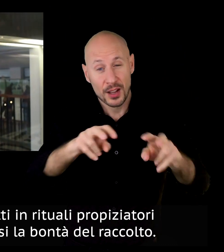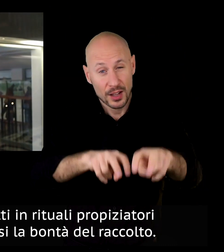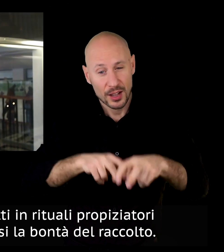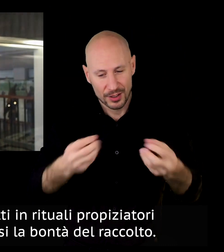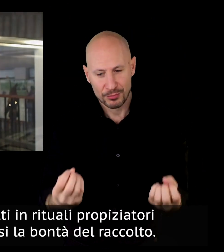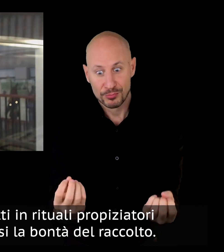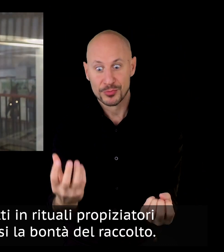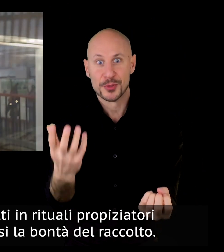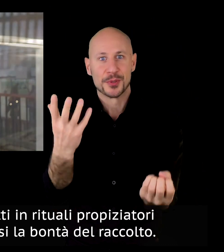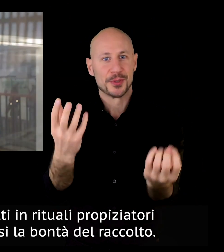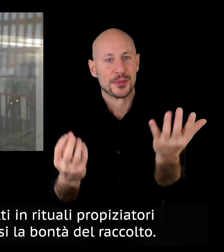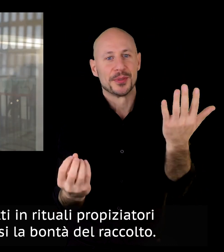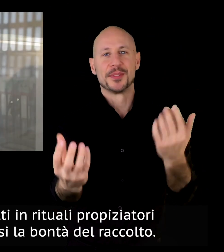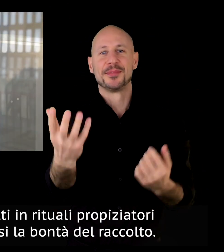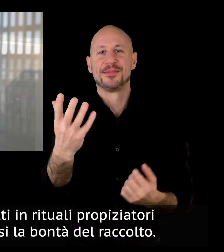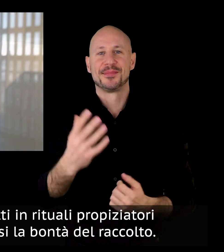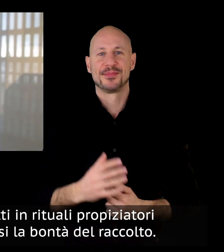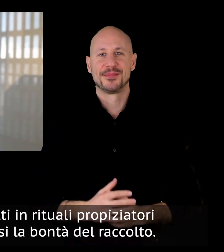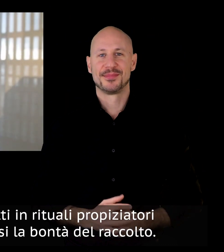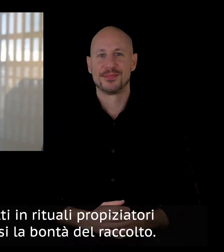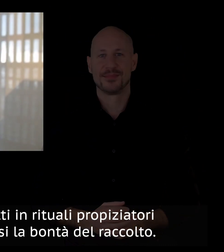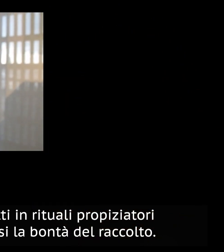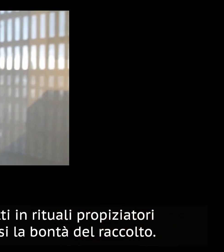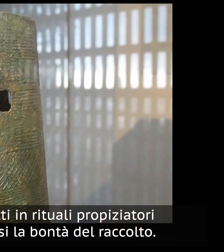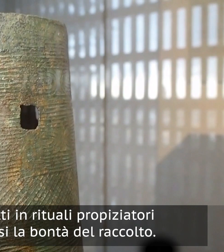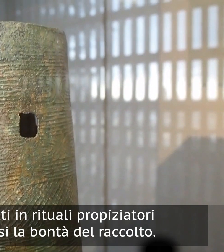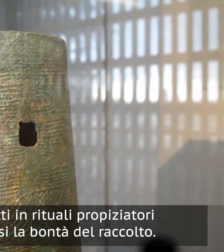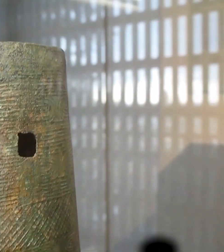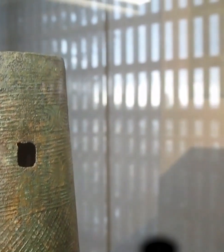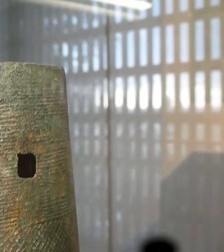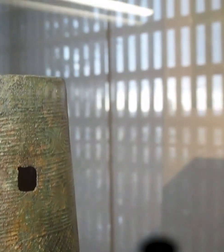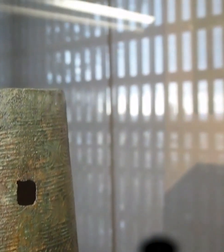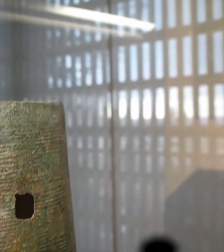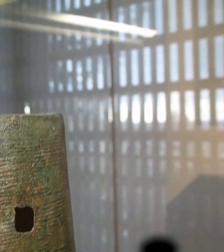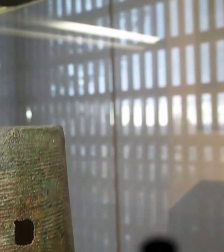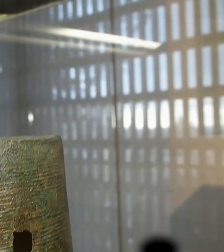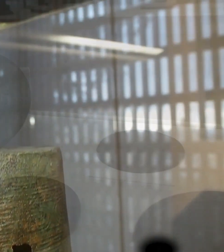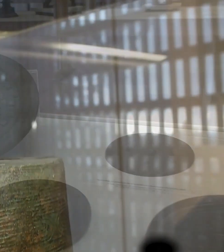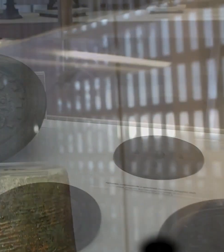rituali propiziatori destinati ad assicurarsi la bontà del raccolto